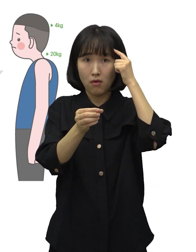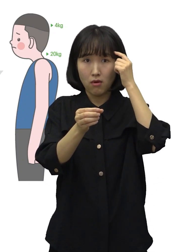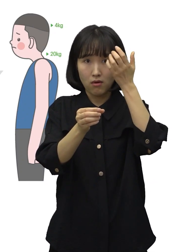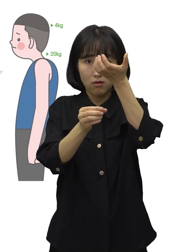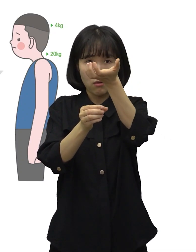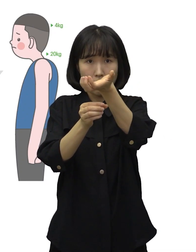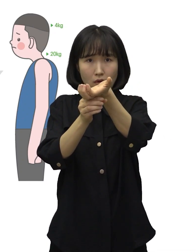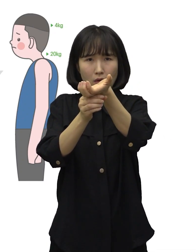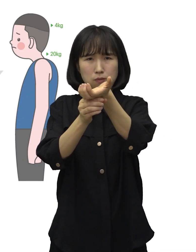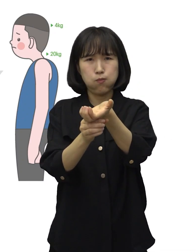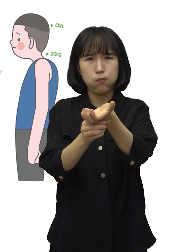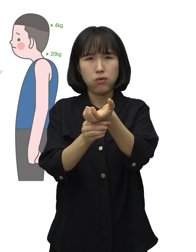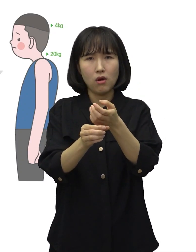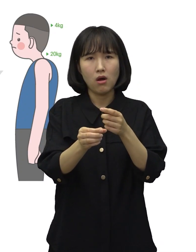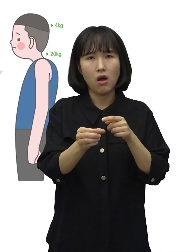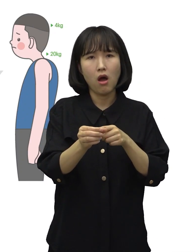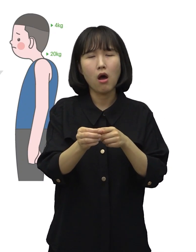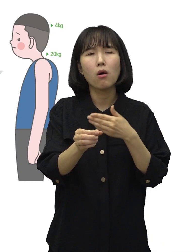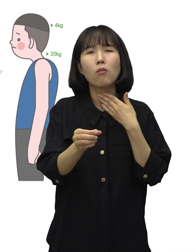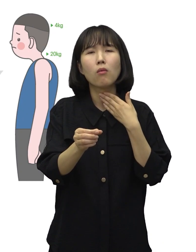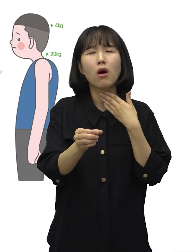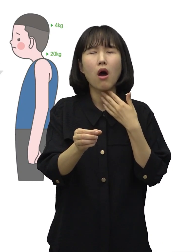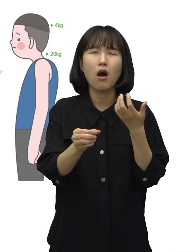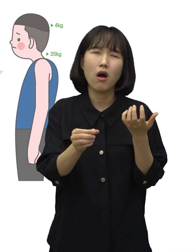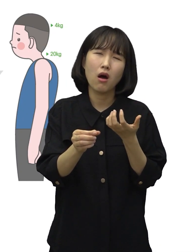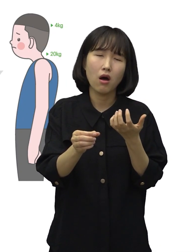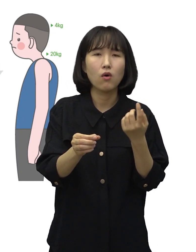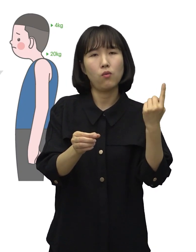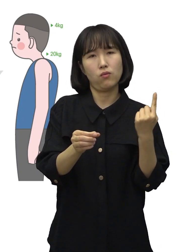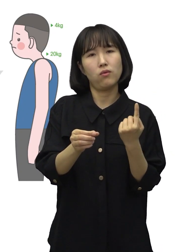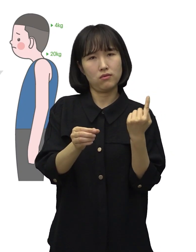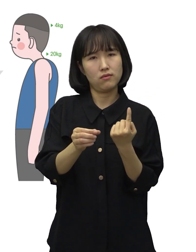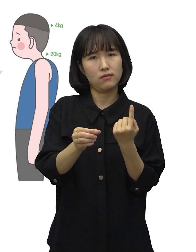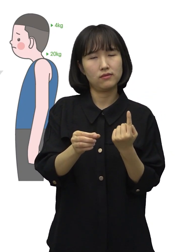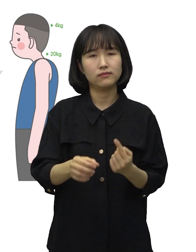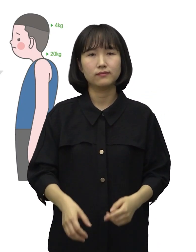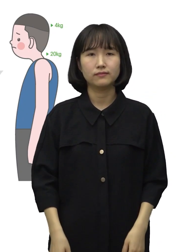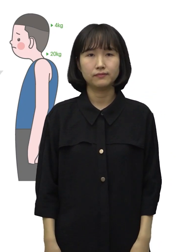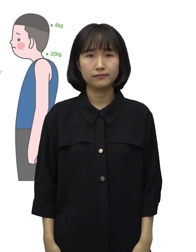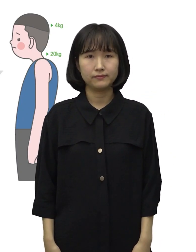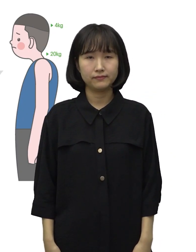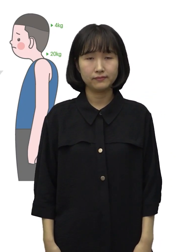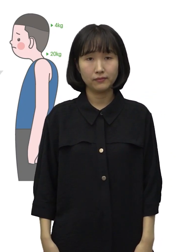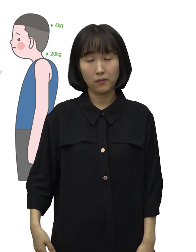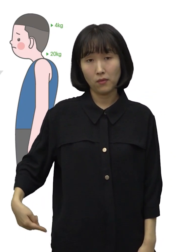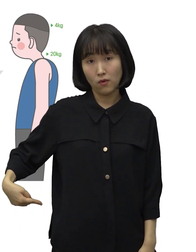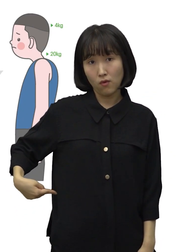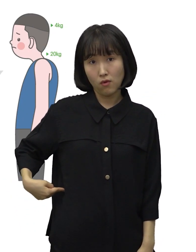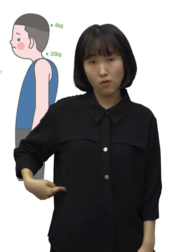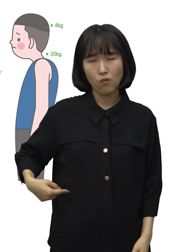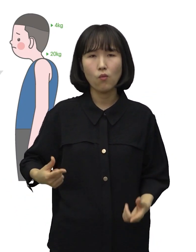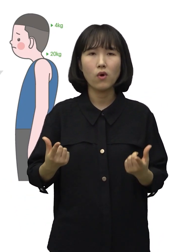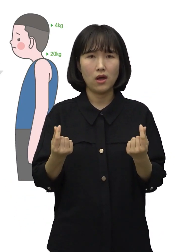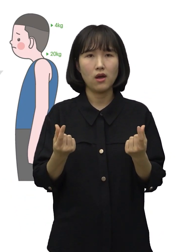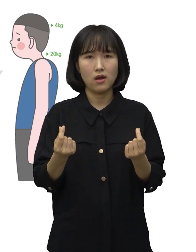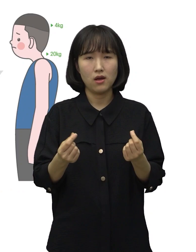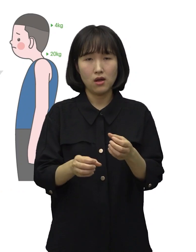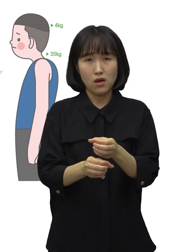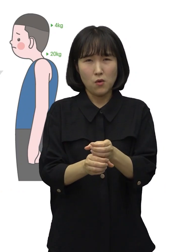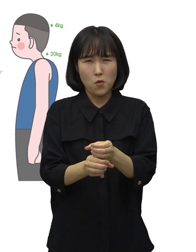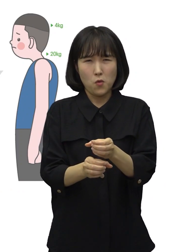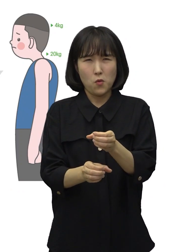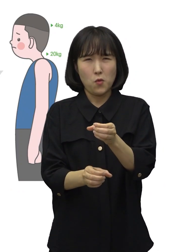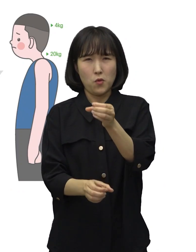일자가 되고 목 뒤의 근육과 경추에 가해지는 무게는 최대 5배의 힘이 들어가게